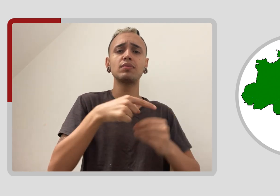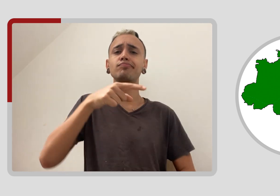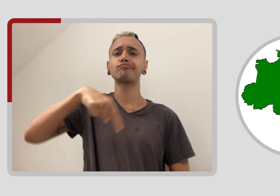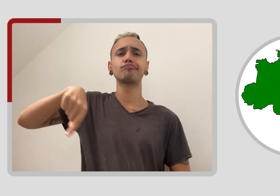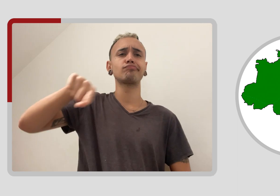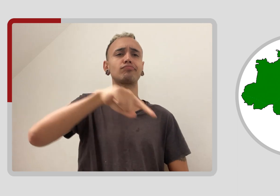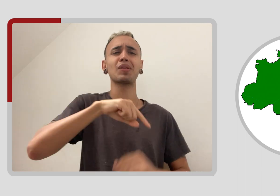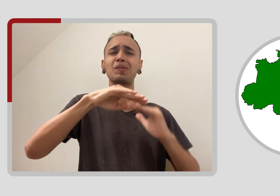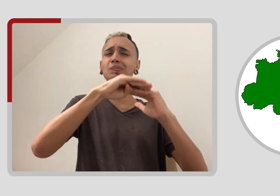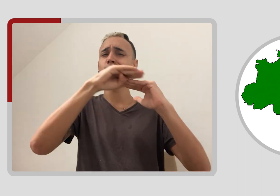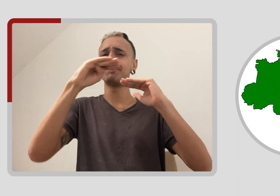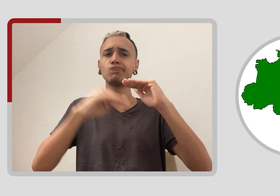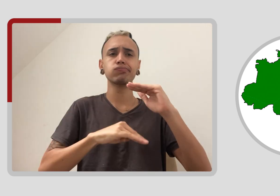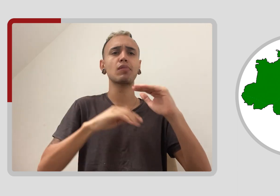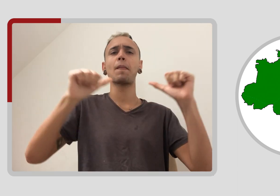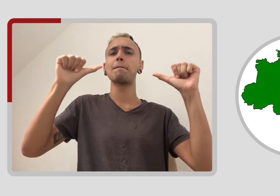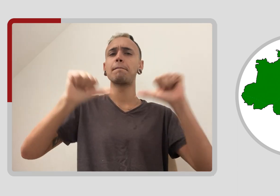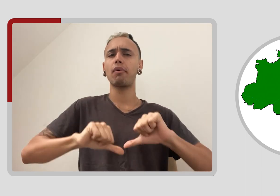desigualdades